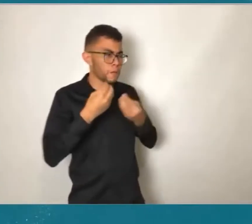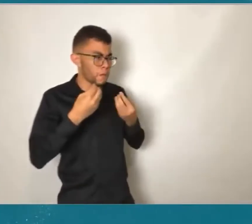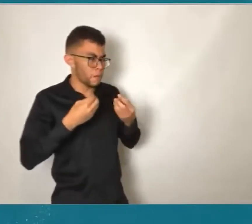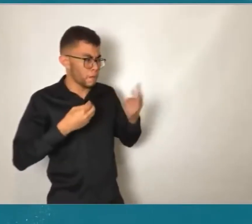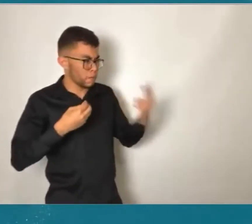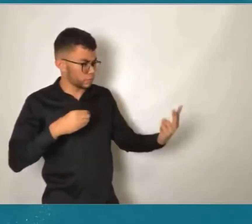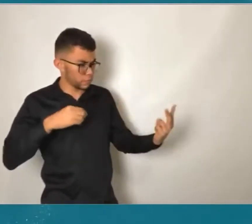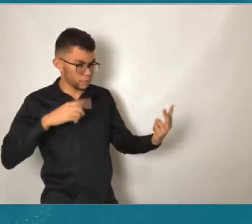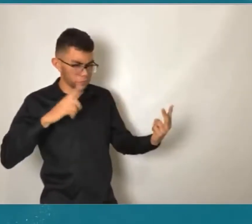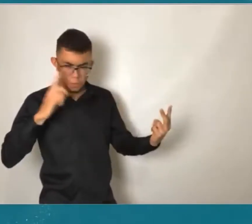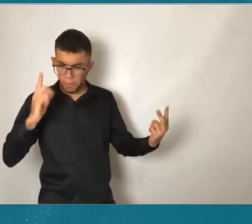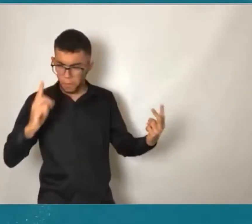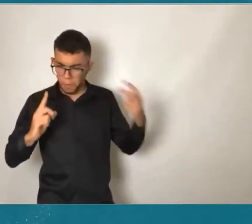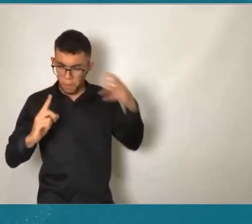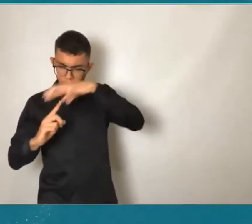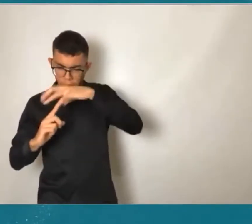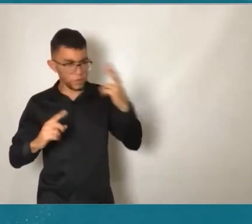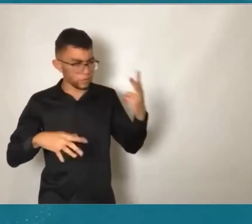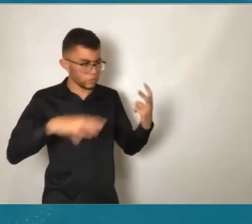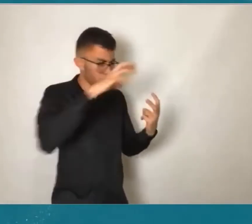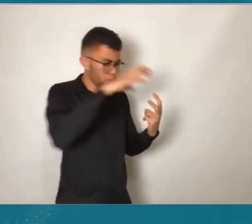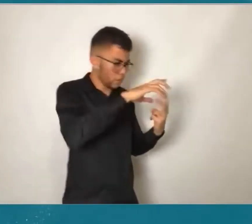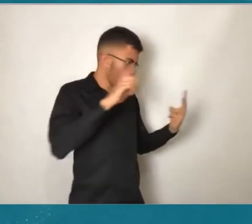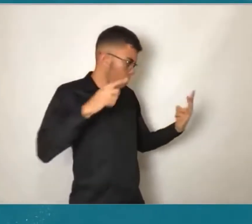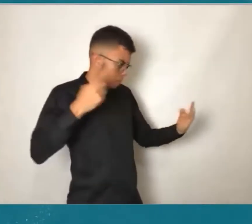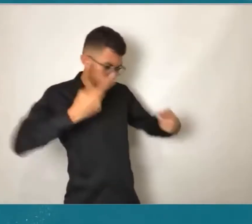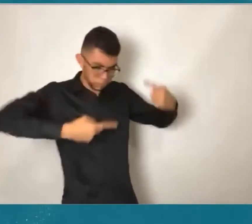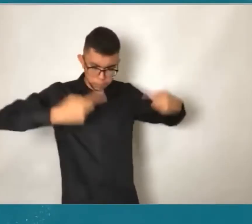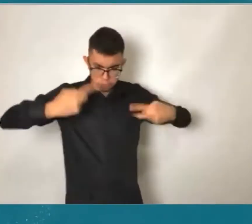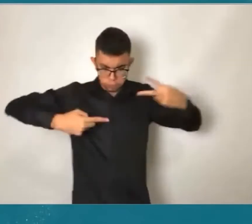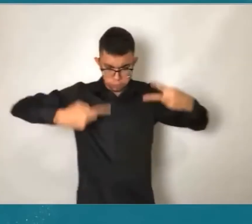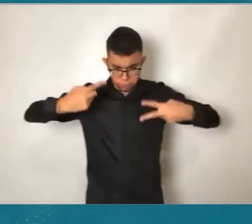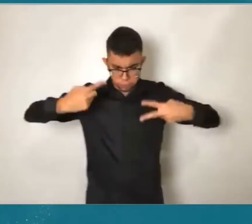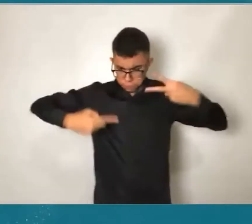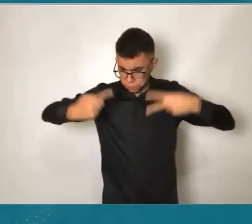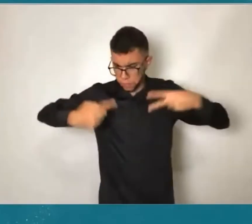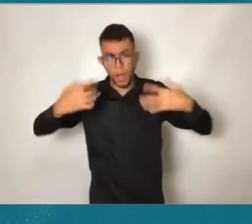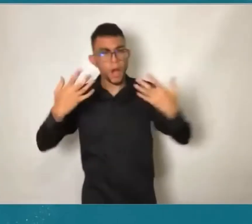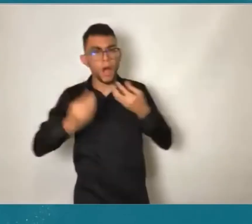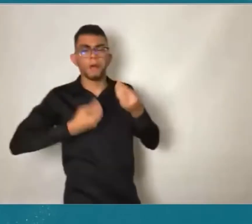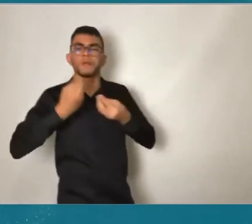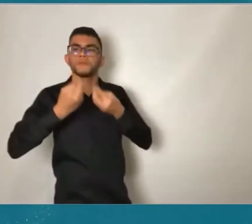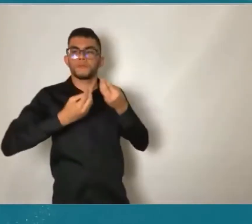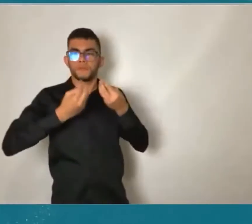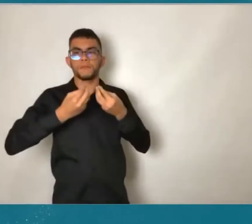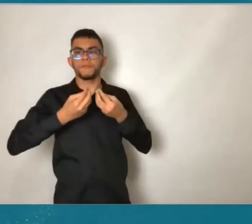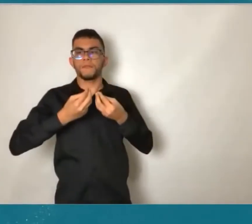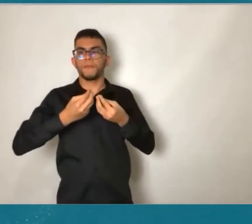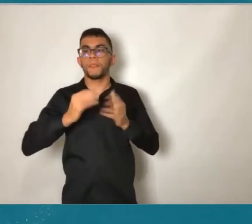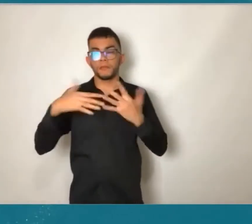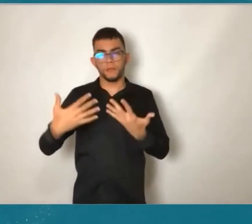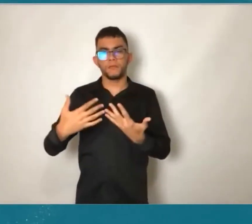profecia? Está em Isaías capítulo 7, versículo 14. Dá uma olhada. Isaías 7, 14.